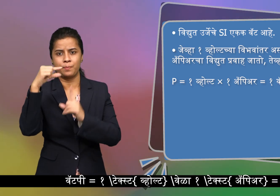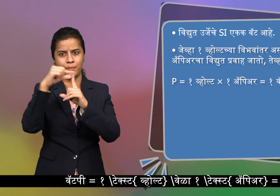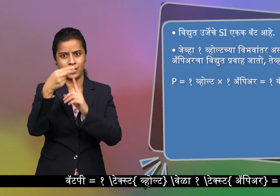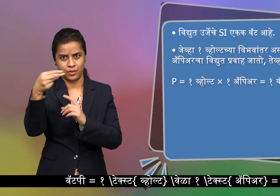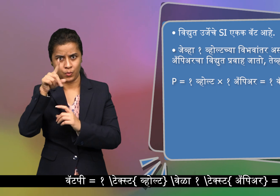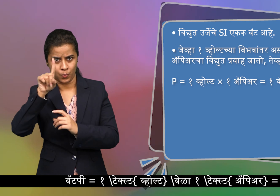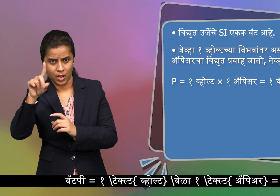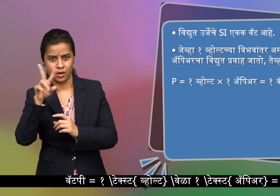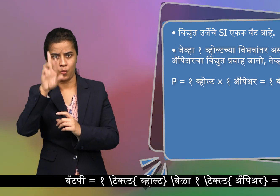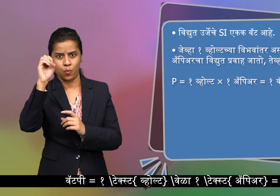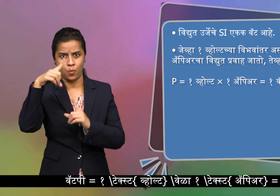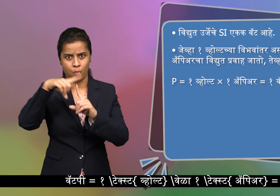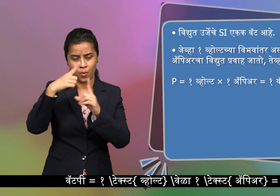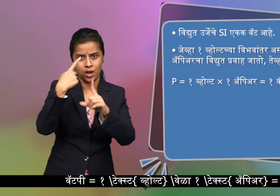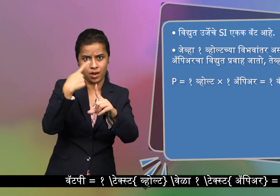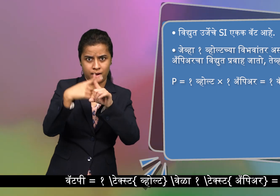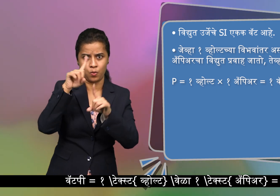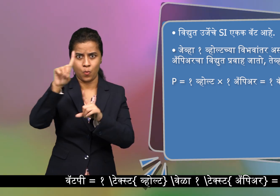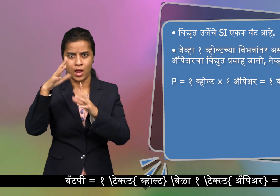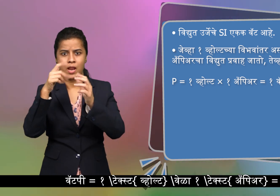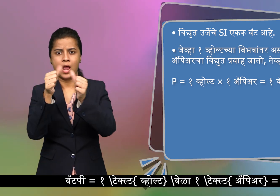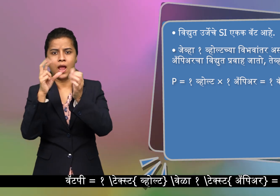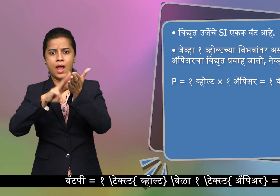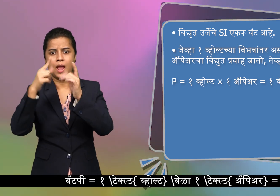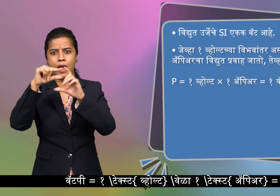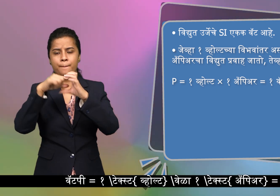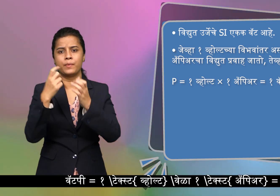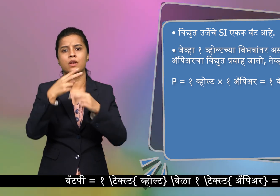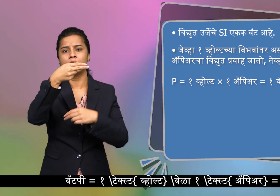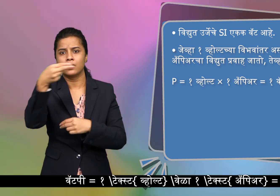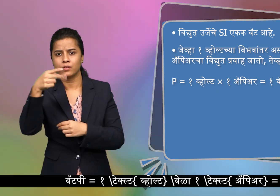1 टेक्स्ट अँपिअर बरोबर 1 टेक्स्ट वॅट.